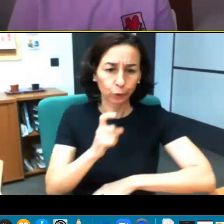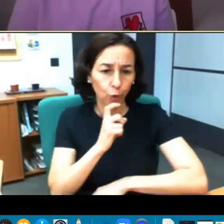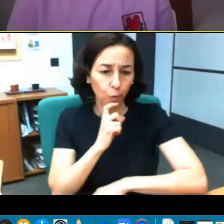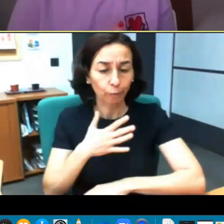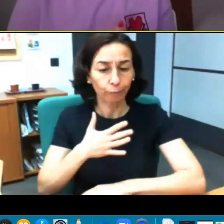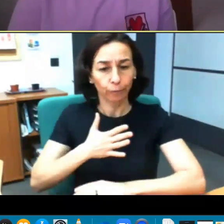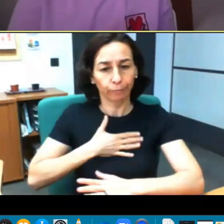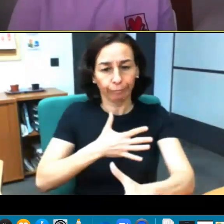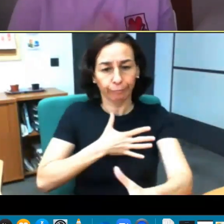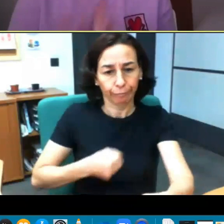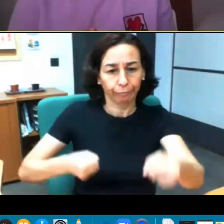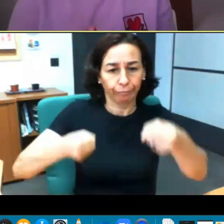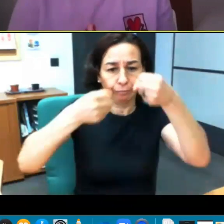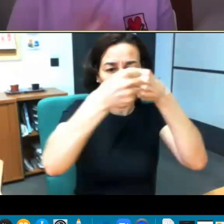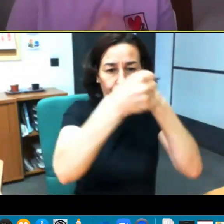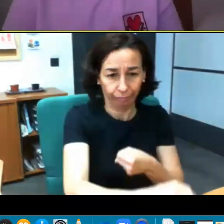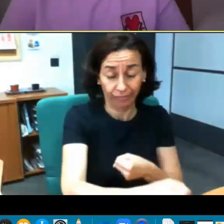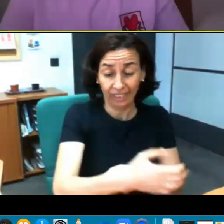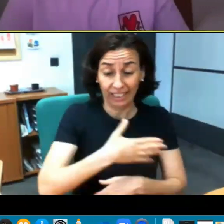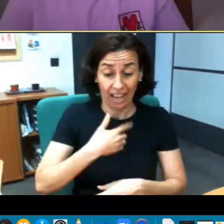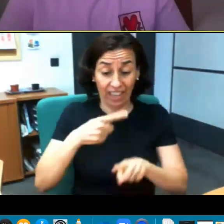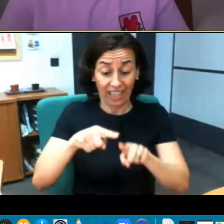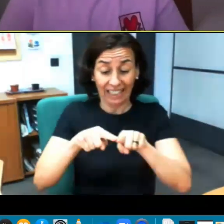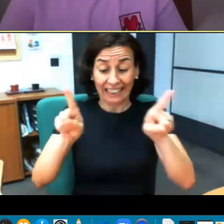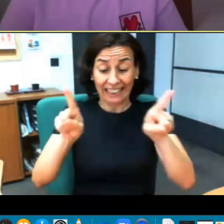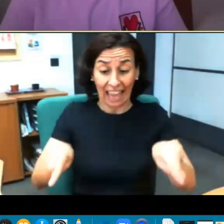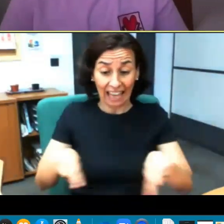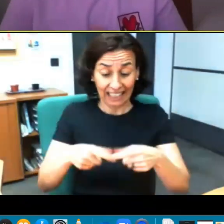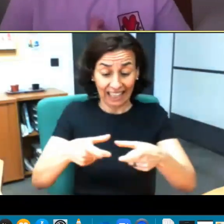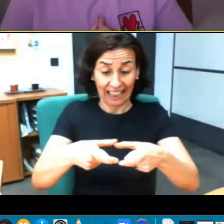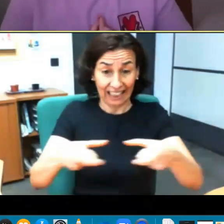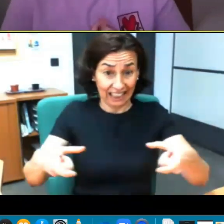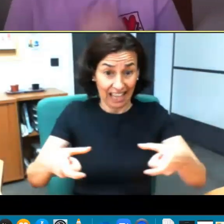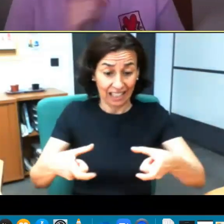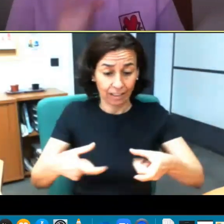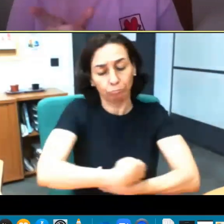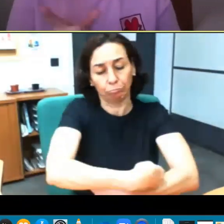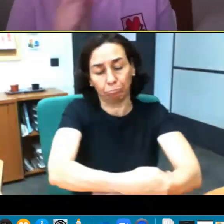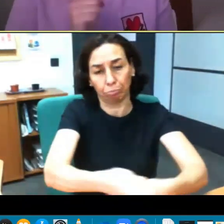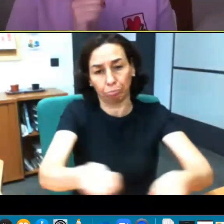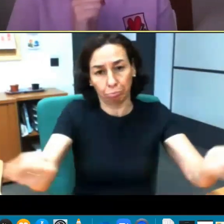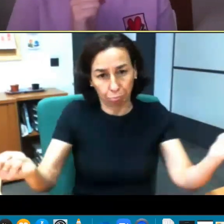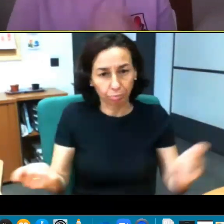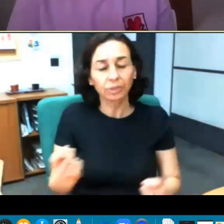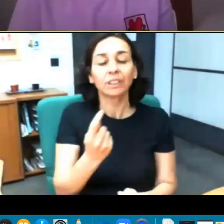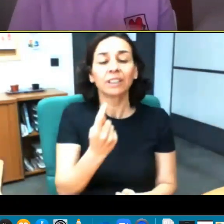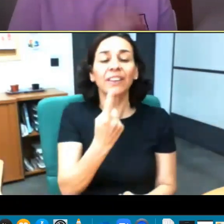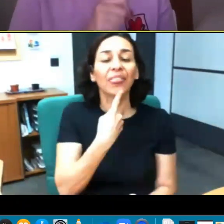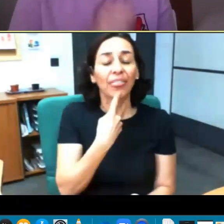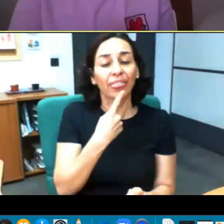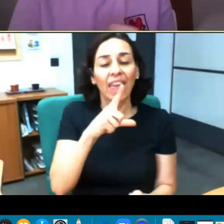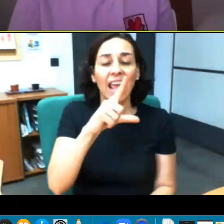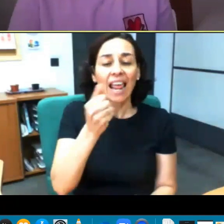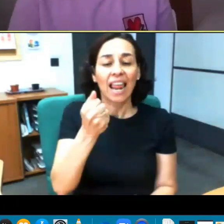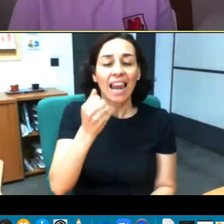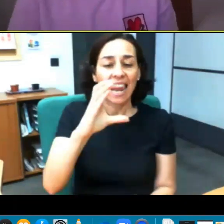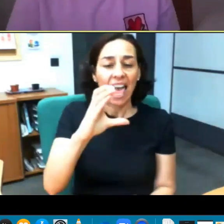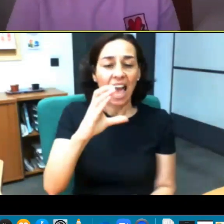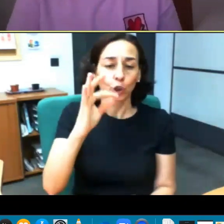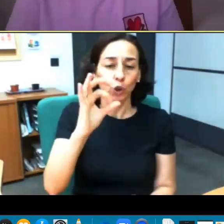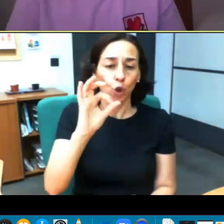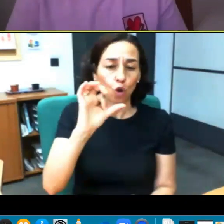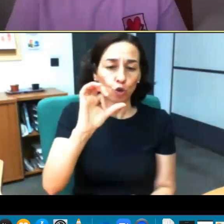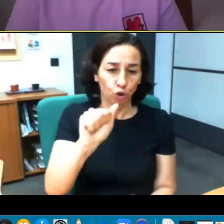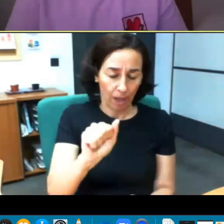repartimos unas pequeñas tarjetas y a lo mejor pone en una lactosa, en otra soy intolerante,